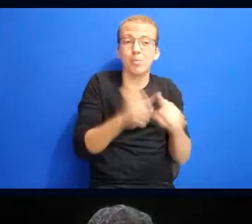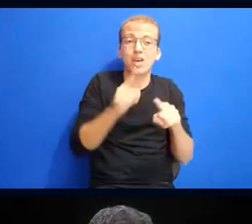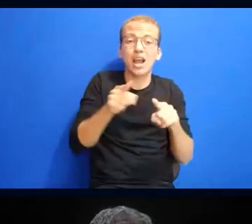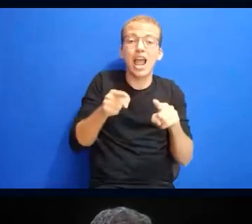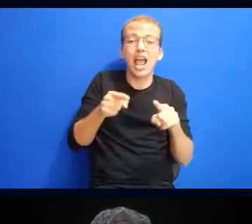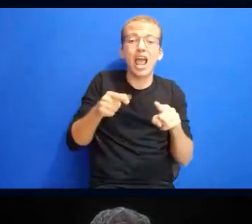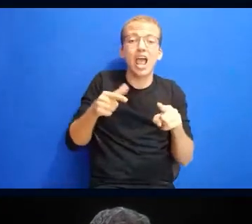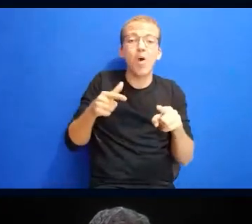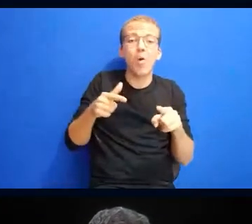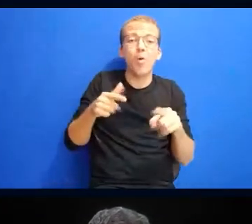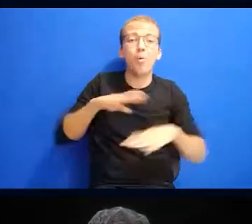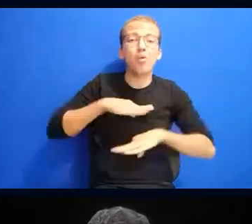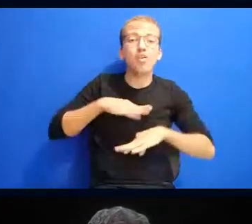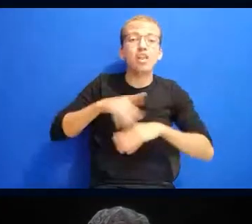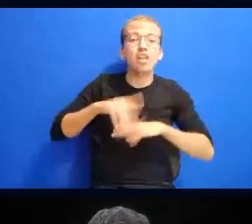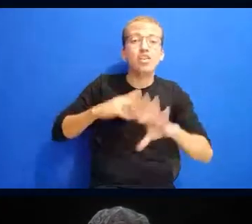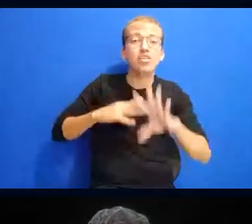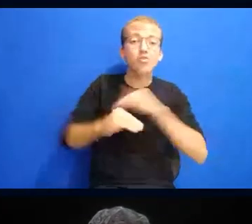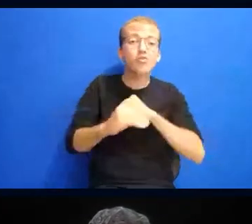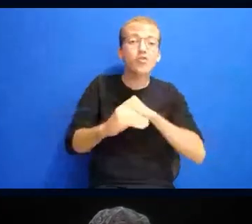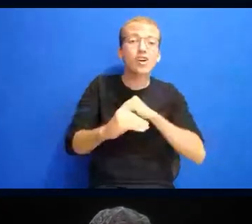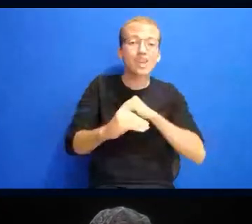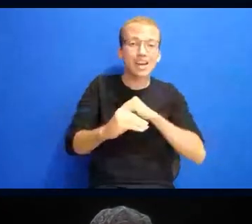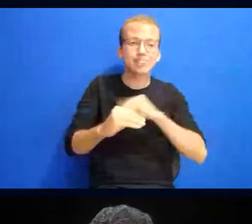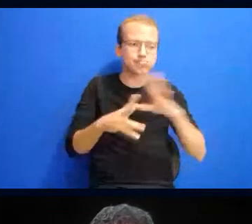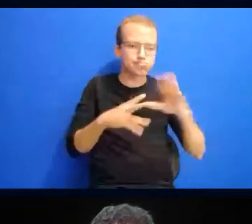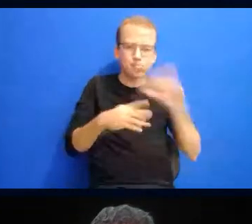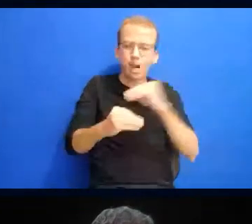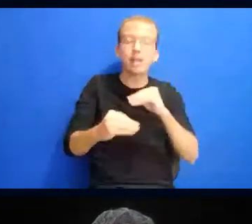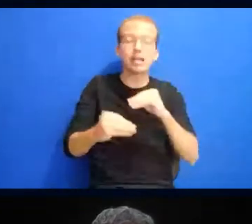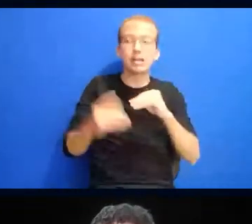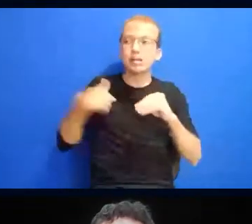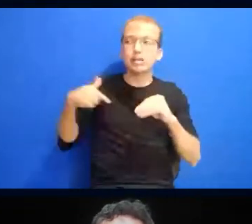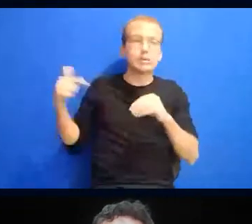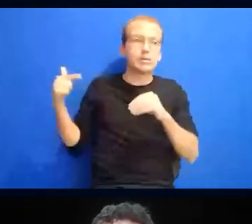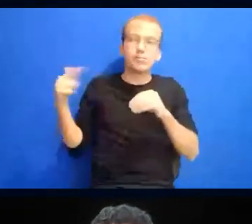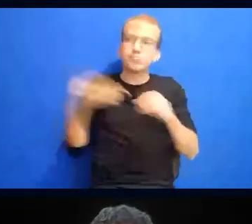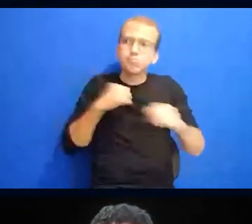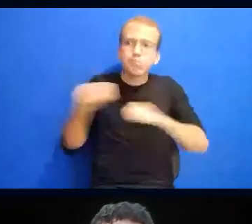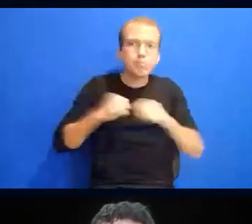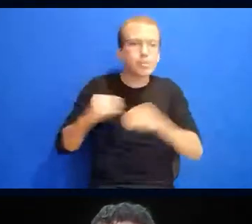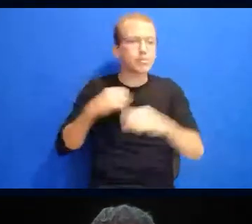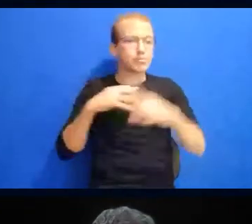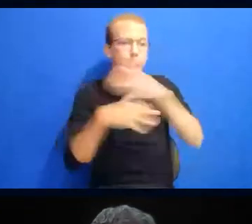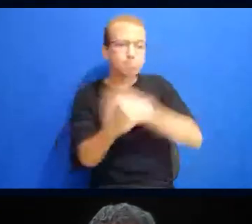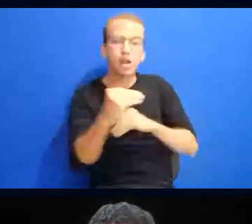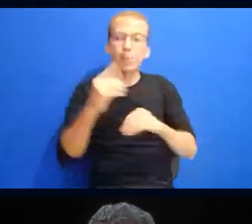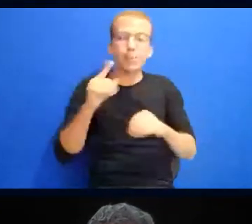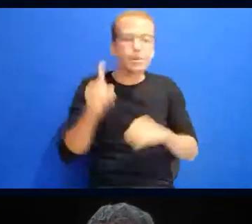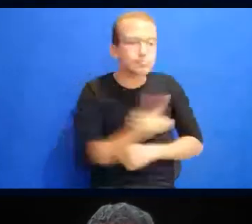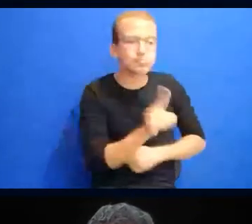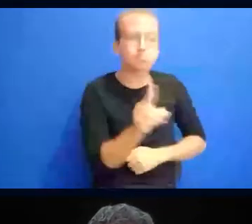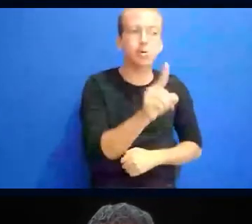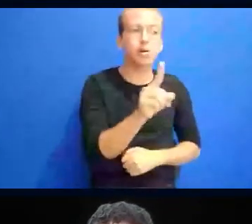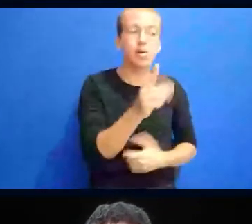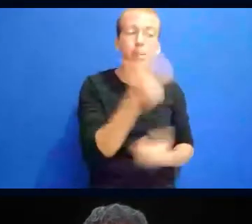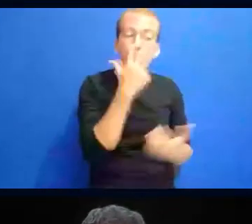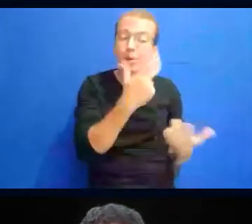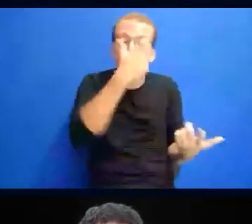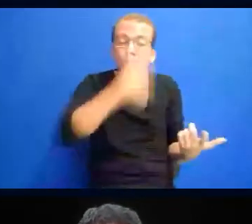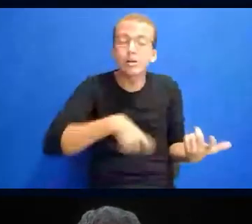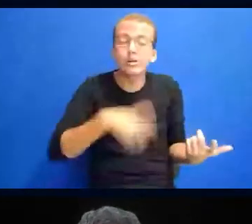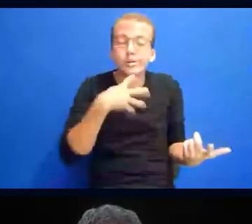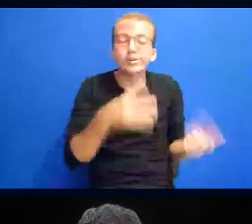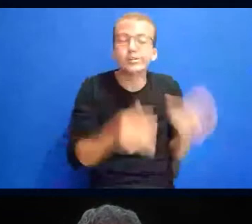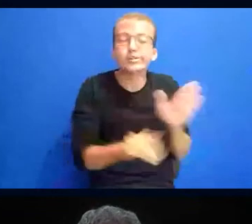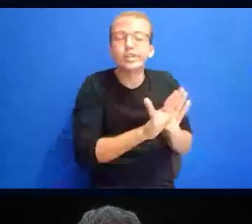seus documentos e chegam aqui eh como sendo pessoas que são desconhecidas, né? Então, há todo um processo